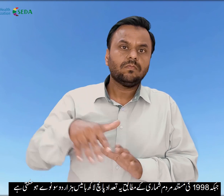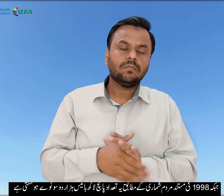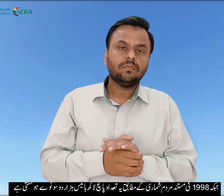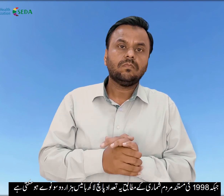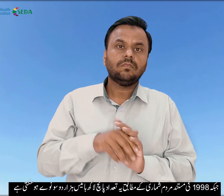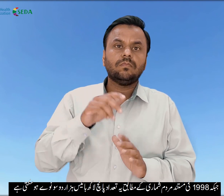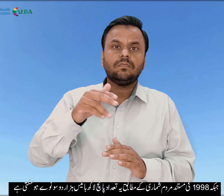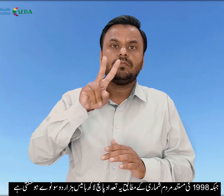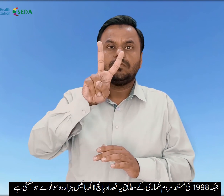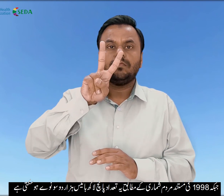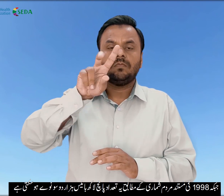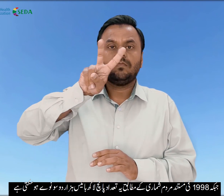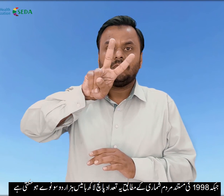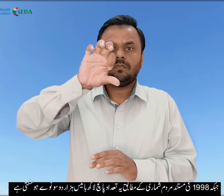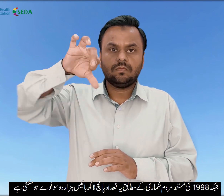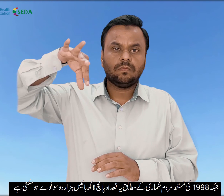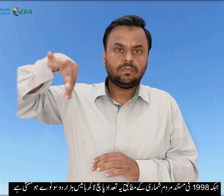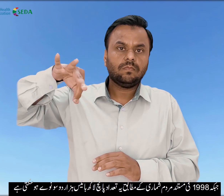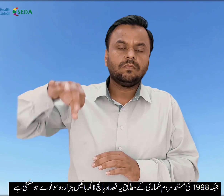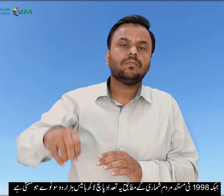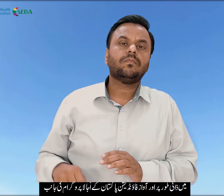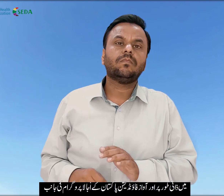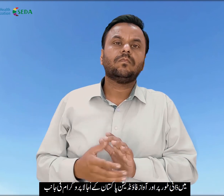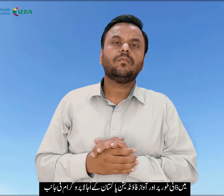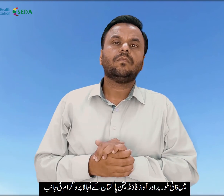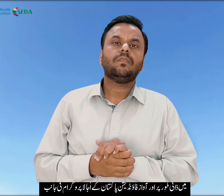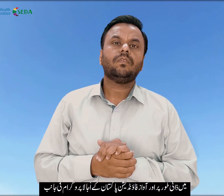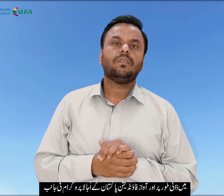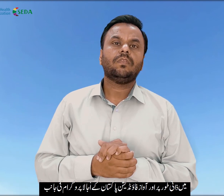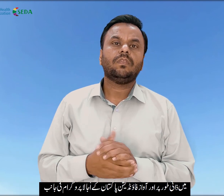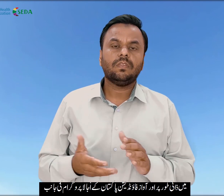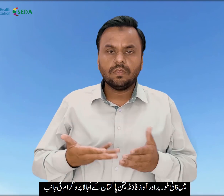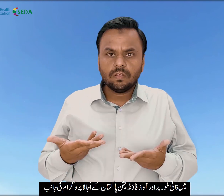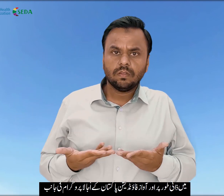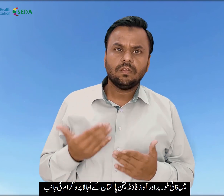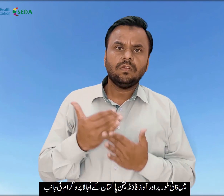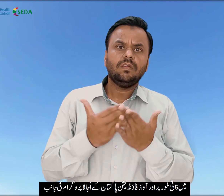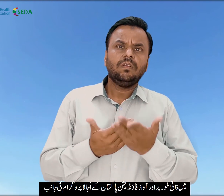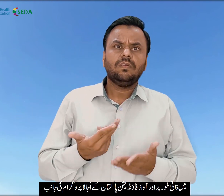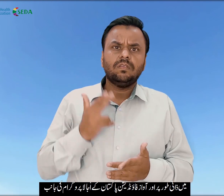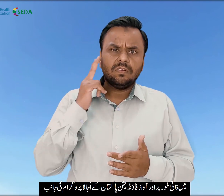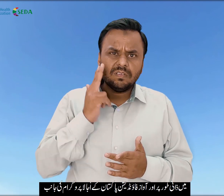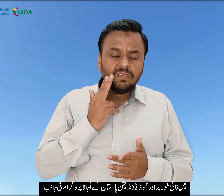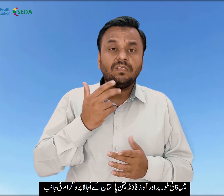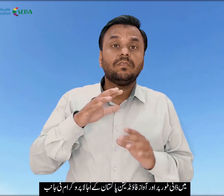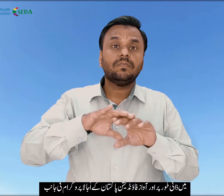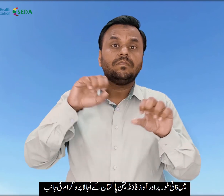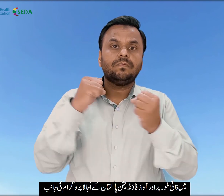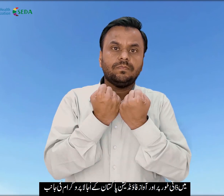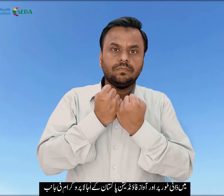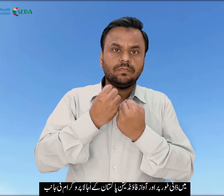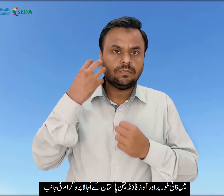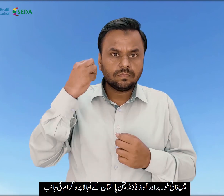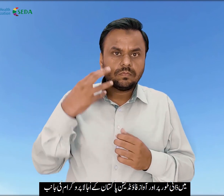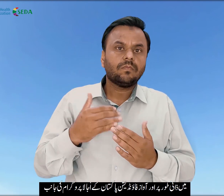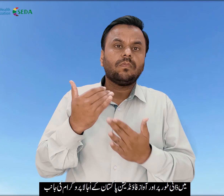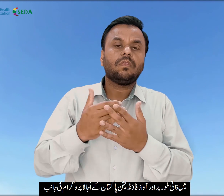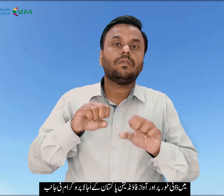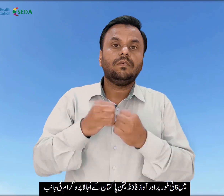5,22,290 ہو سکتی ہے۔ میں ذاتی طور پر اور آواز فاؤنڈیشن پاکستان کے اجالا پروگرام کی